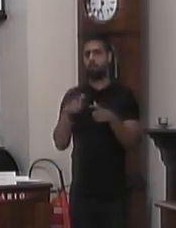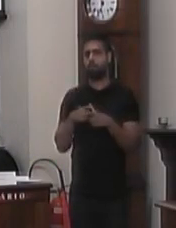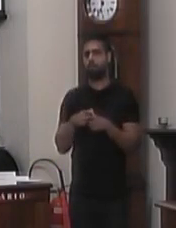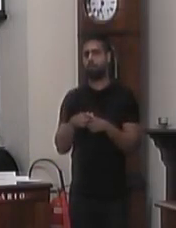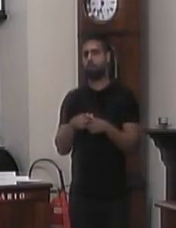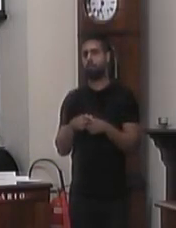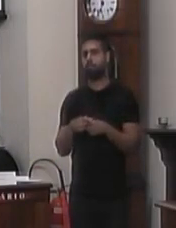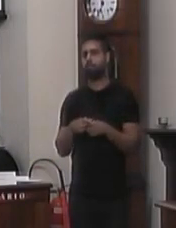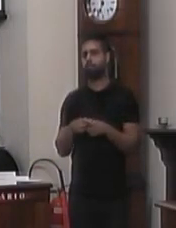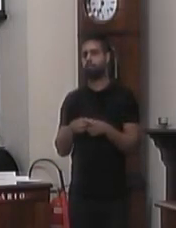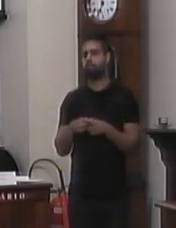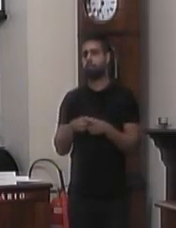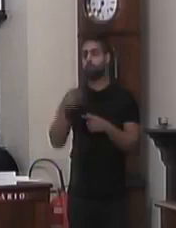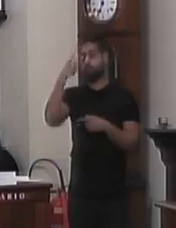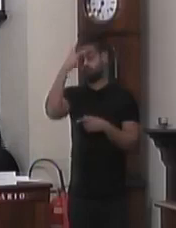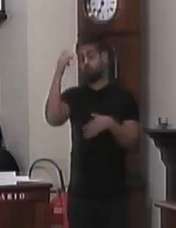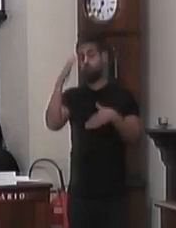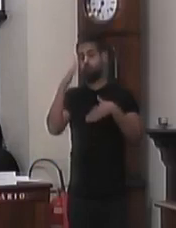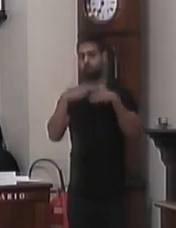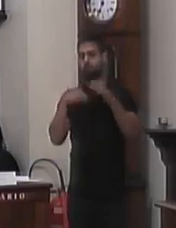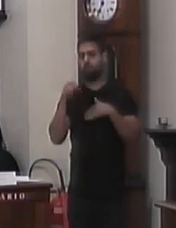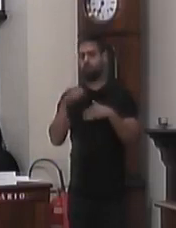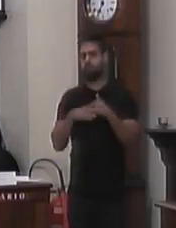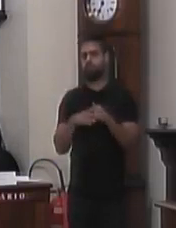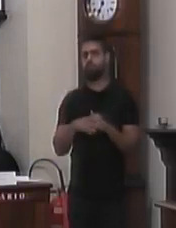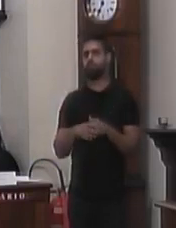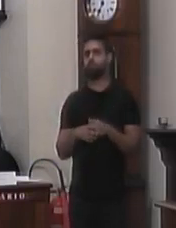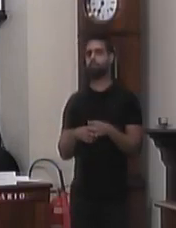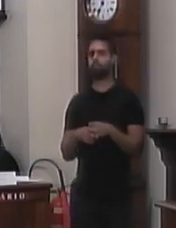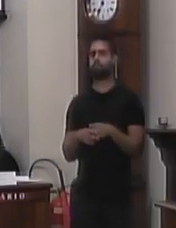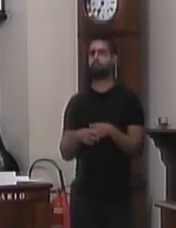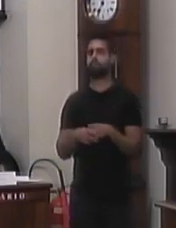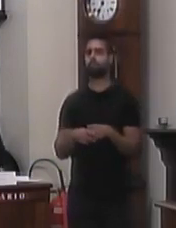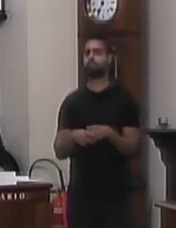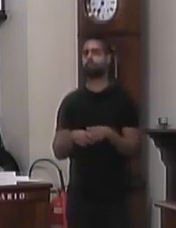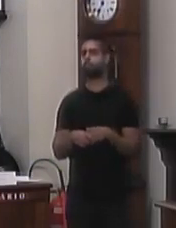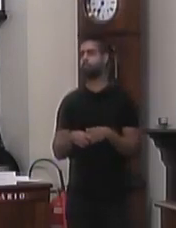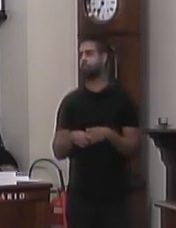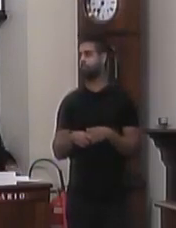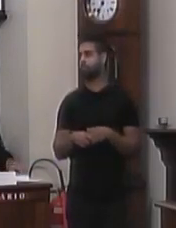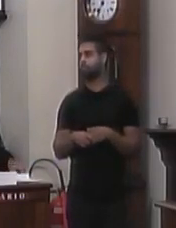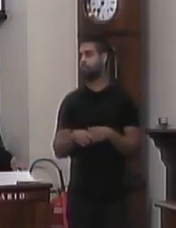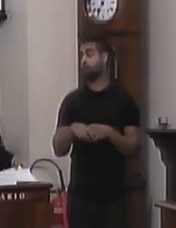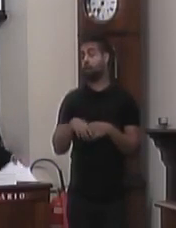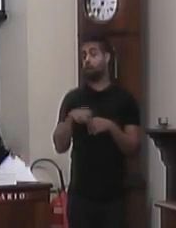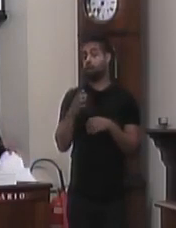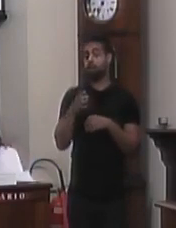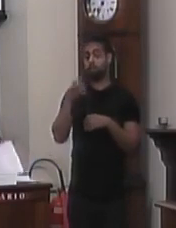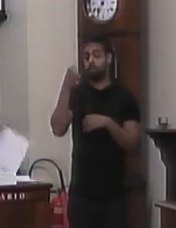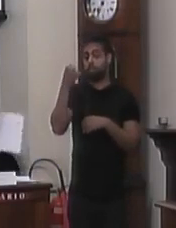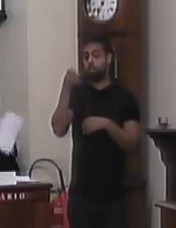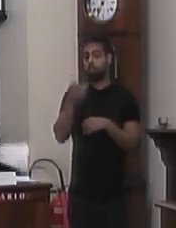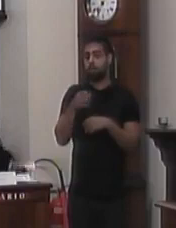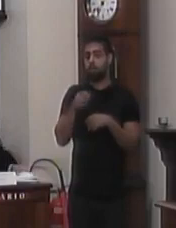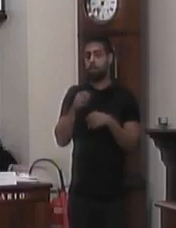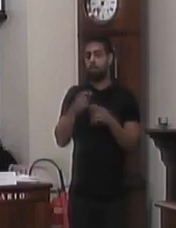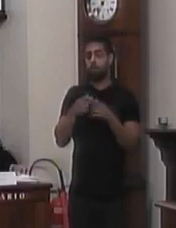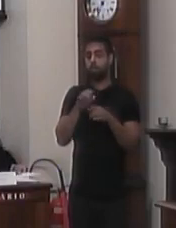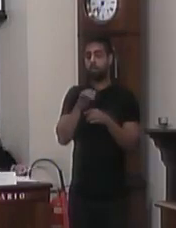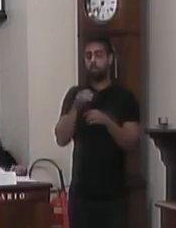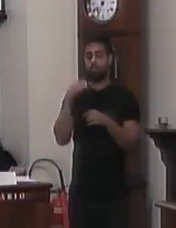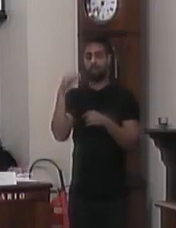assim, de funcionários que poderiam, o limite acho que é 54. Então, queria que você me explicasse, a gente esbarra muito